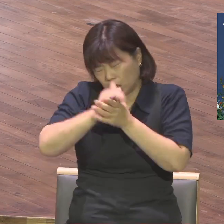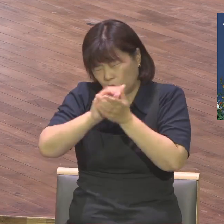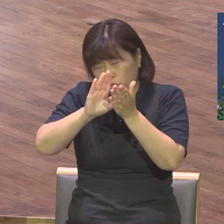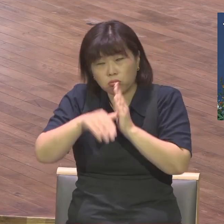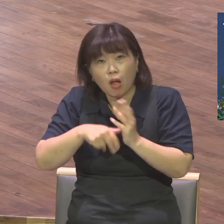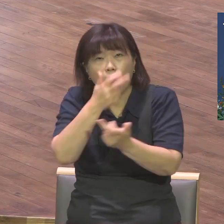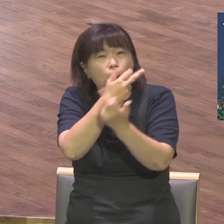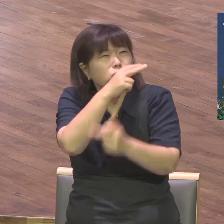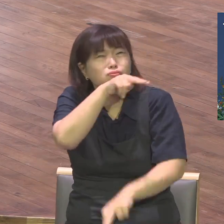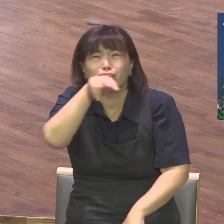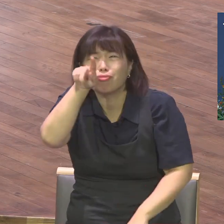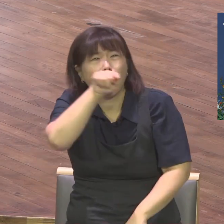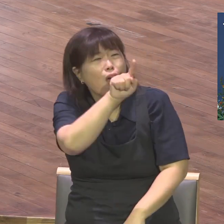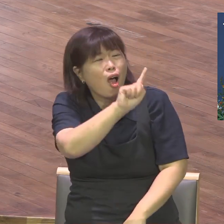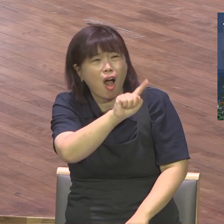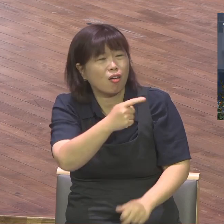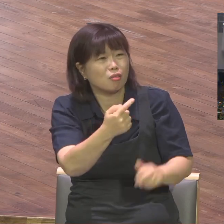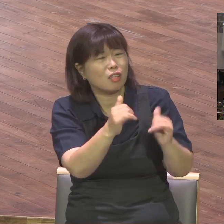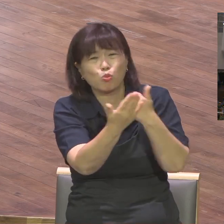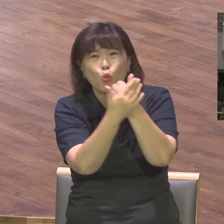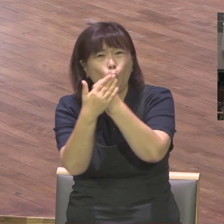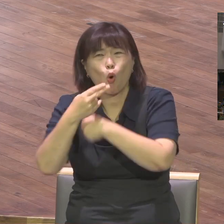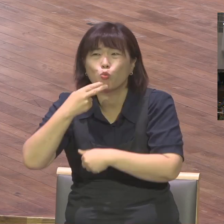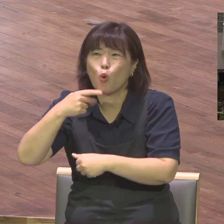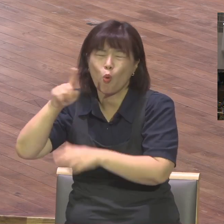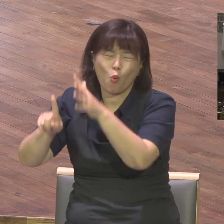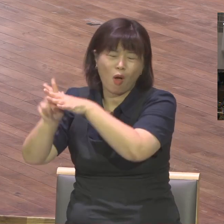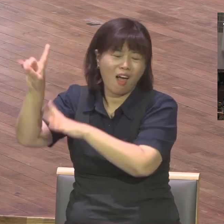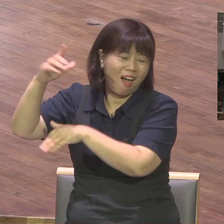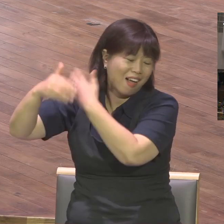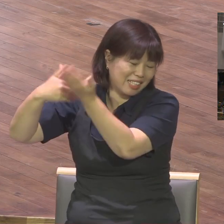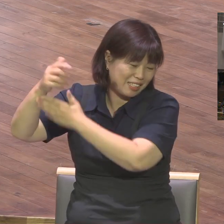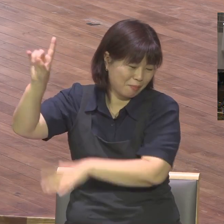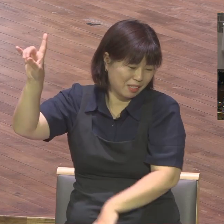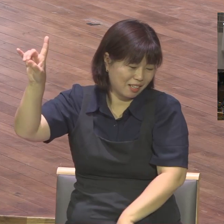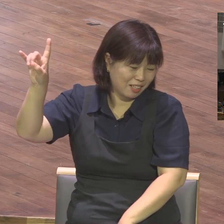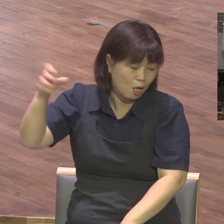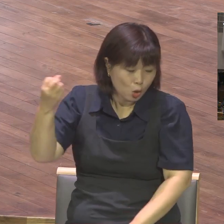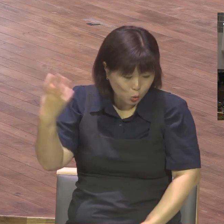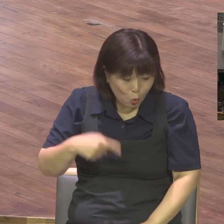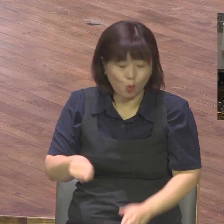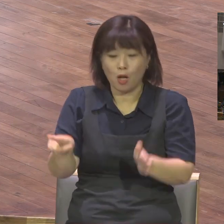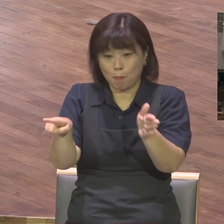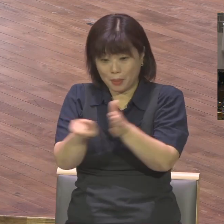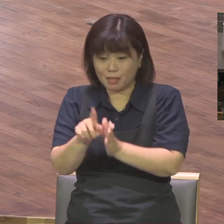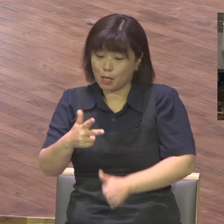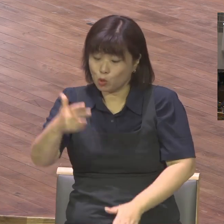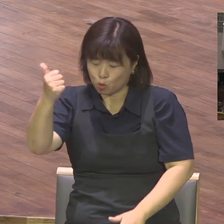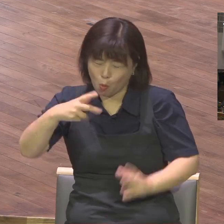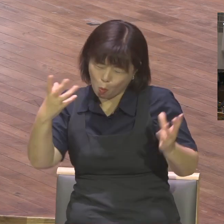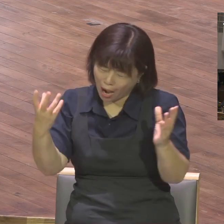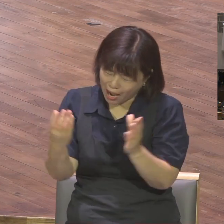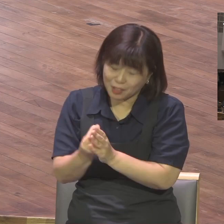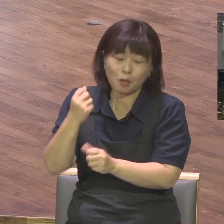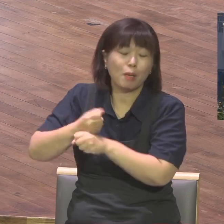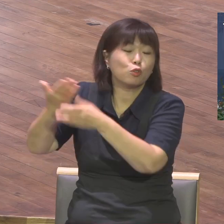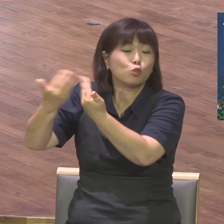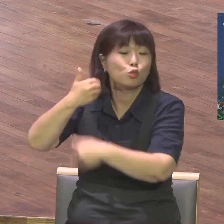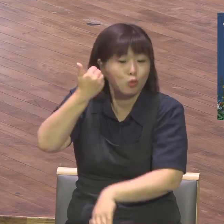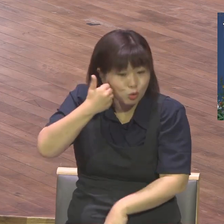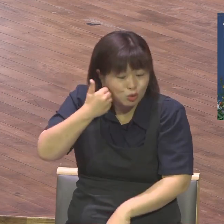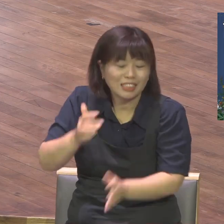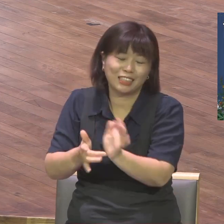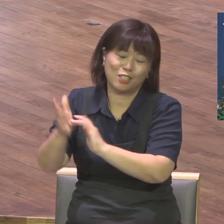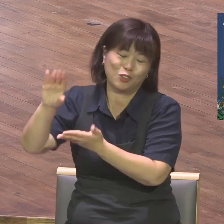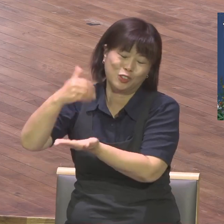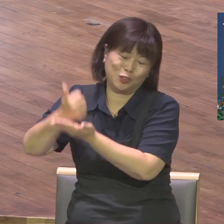히브리 12장 2절에 보면 믿음의 주요 또 온전케 하신 예수를 바라보자. 예수를 바라보자.